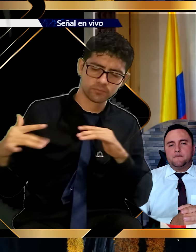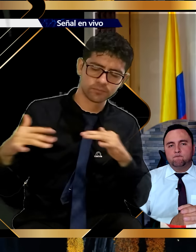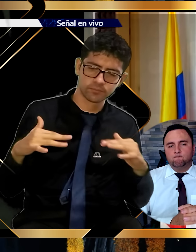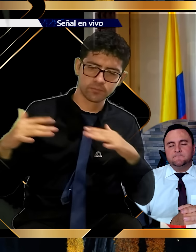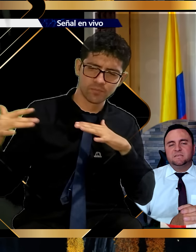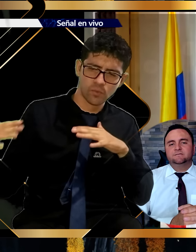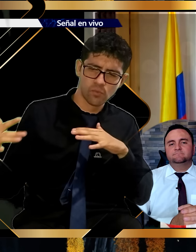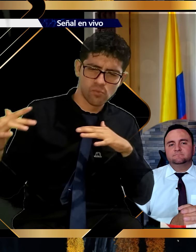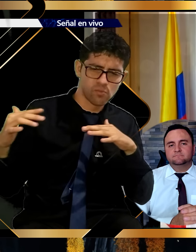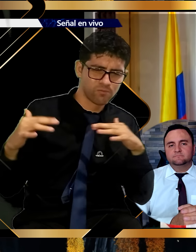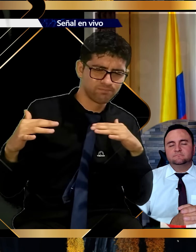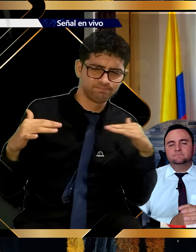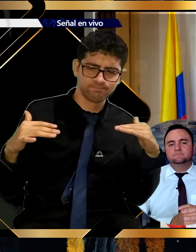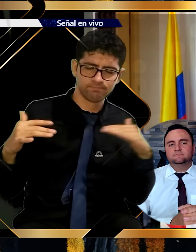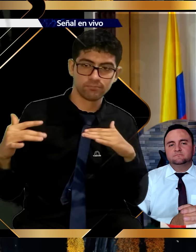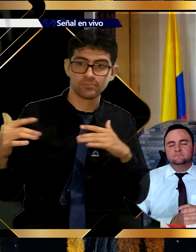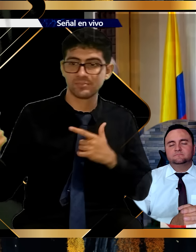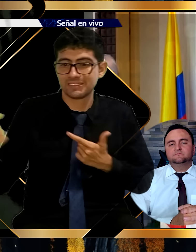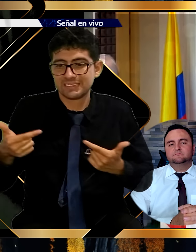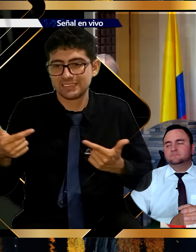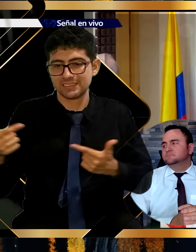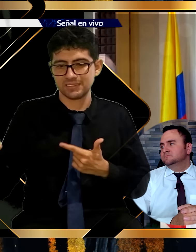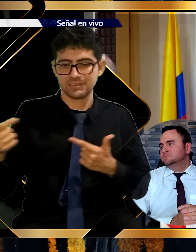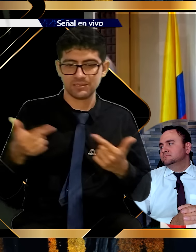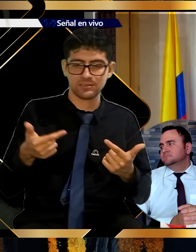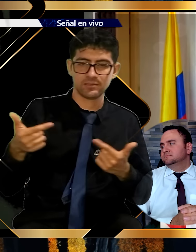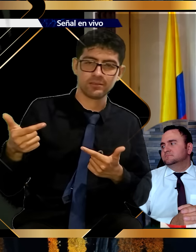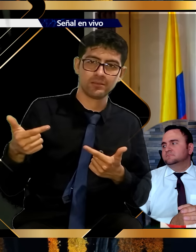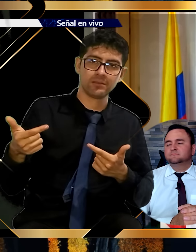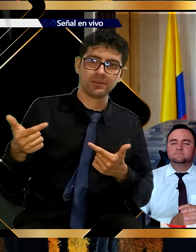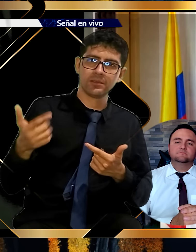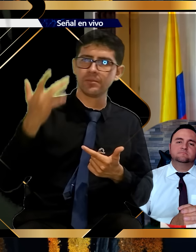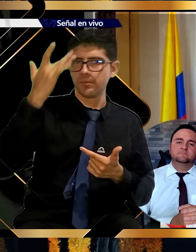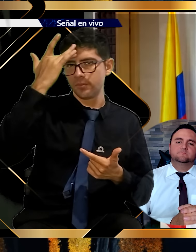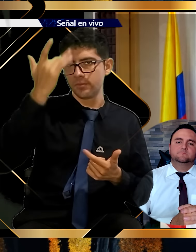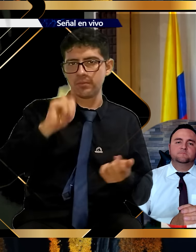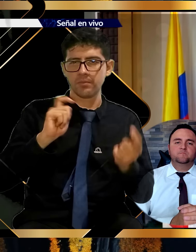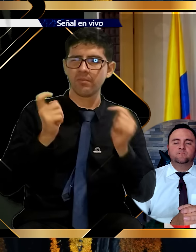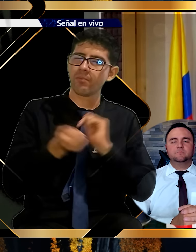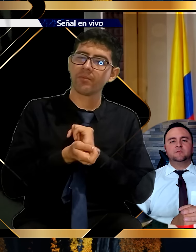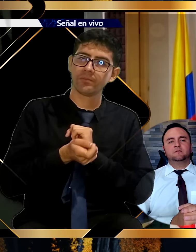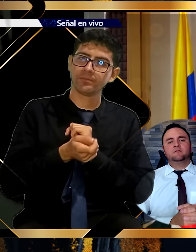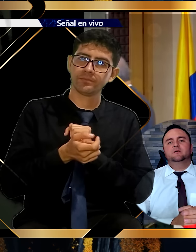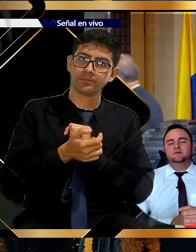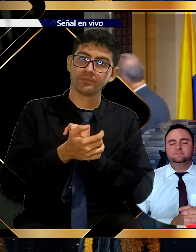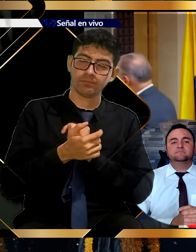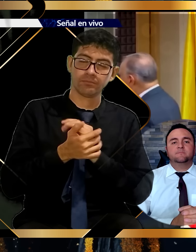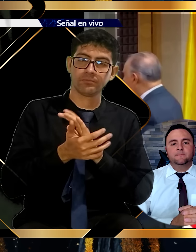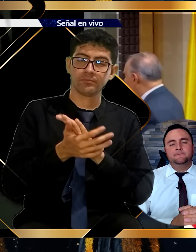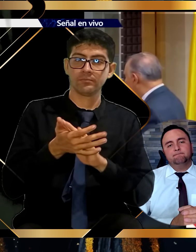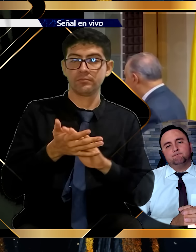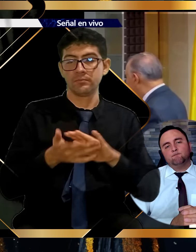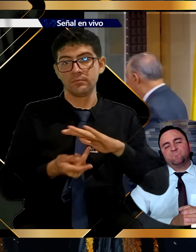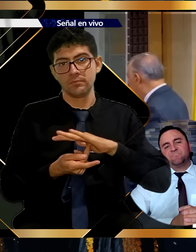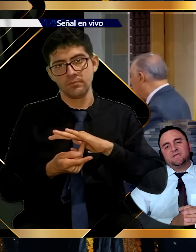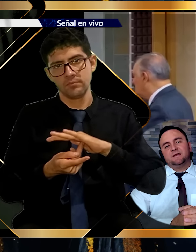Y entonces los hermanos dicen, estoy peleando la batalla. ¿Y por qué lo cambias? Pablo no se había muerto cuando escribió